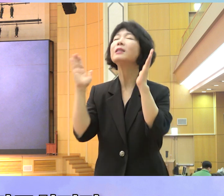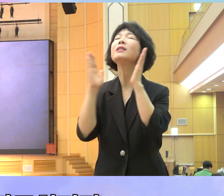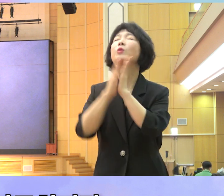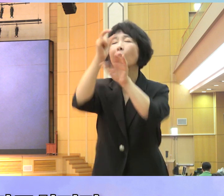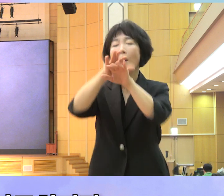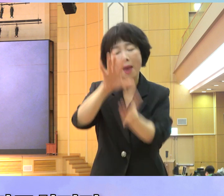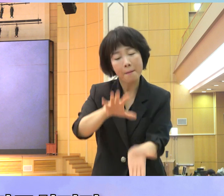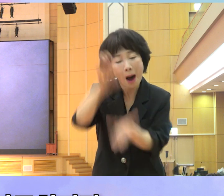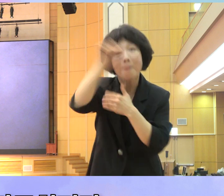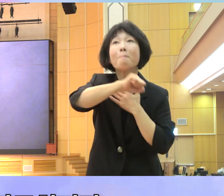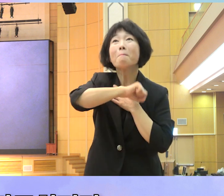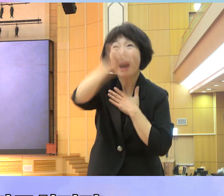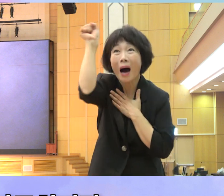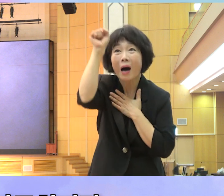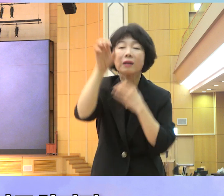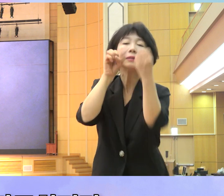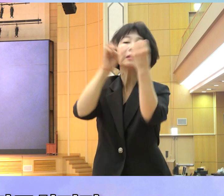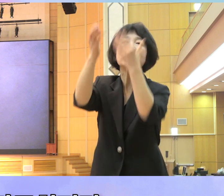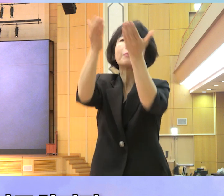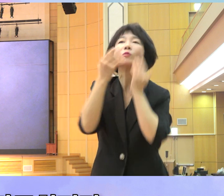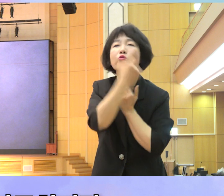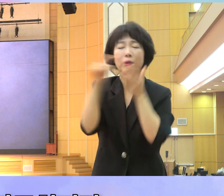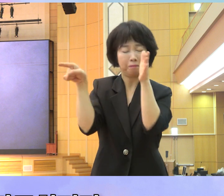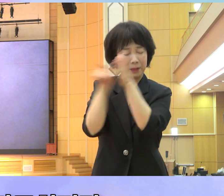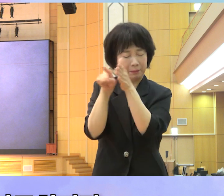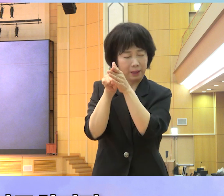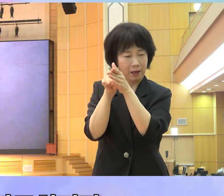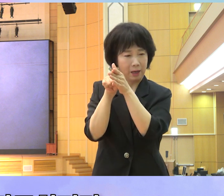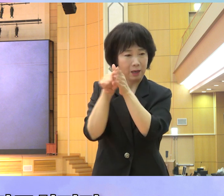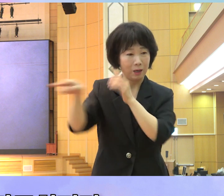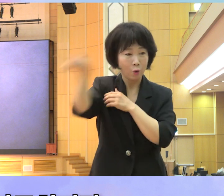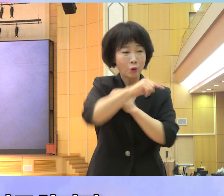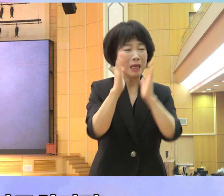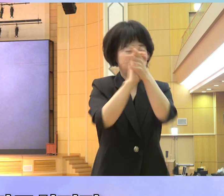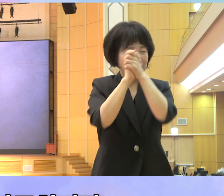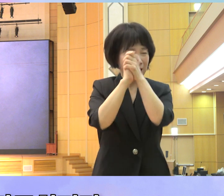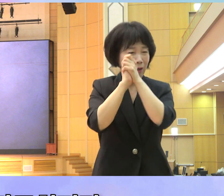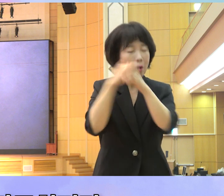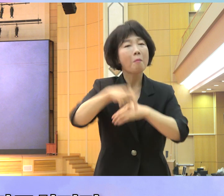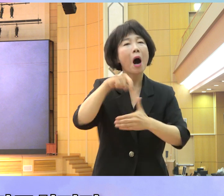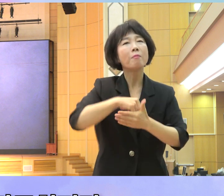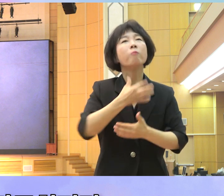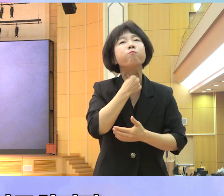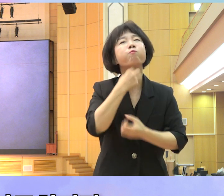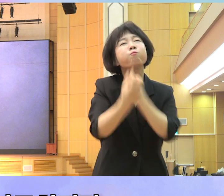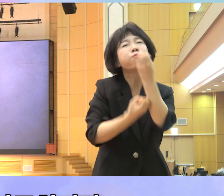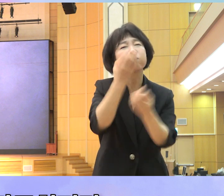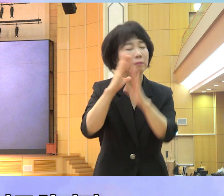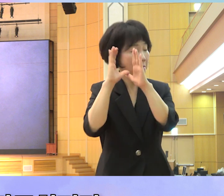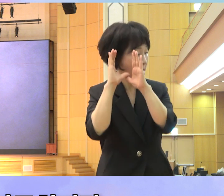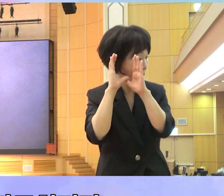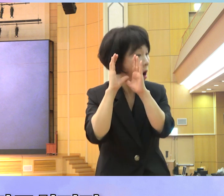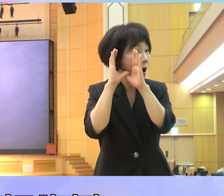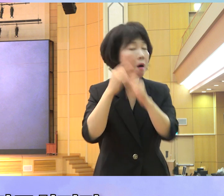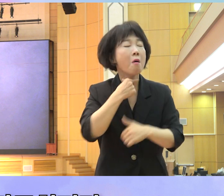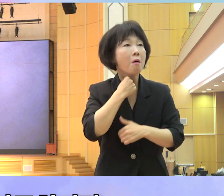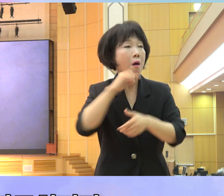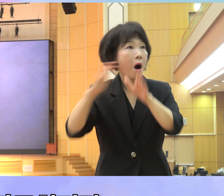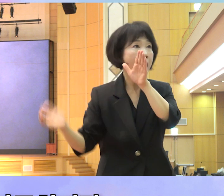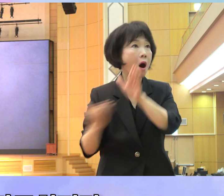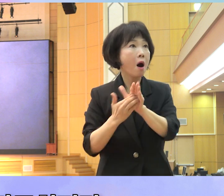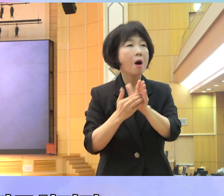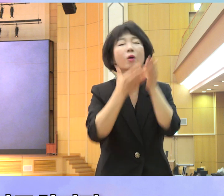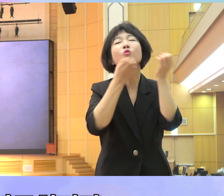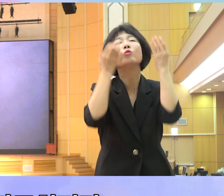예배가 하늘나라에 상달되고 응답될 줄 믿습니다. 성도들의 기도와 간구가 원하는 모든 소원이 이루어질 줄